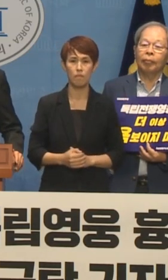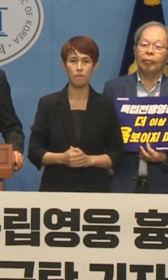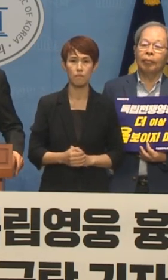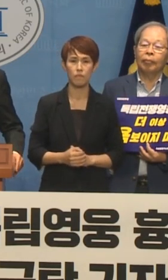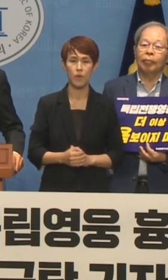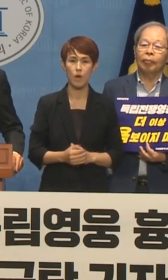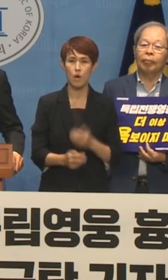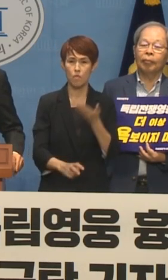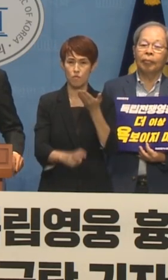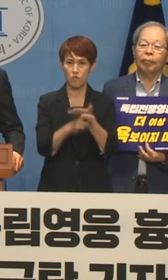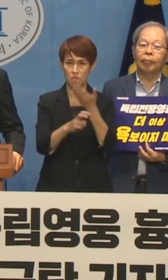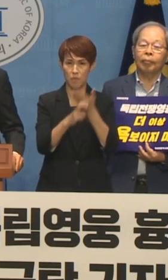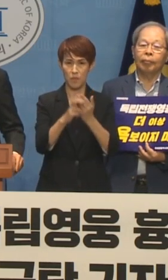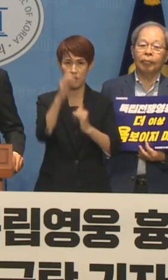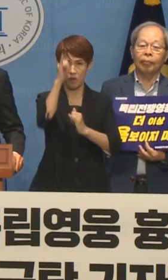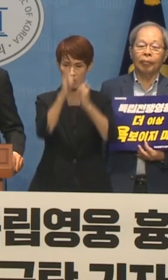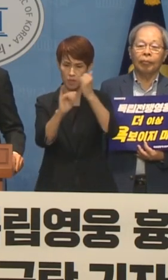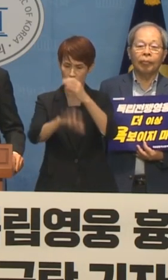불법의 역사 쿠데타,